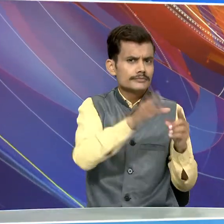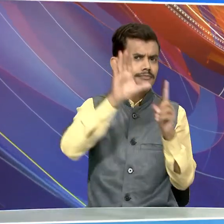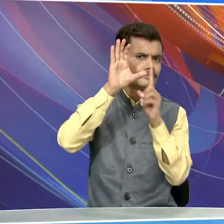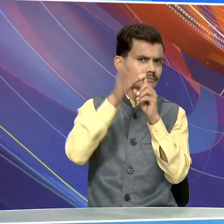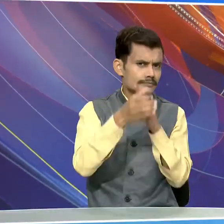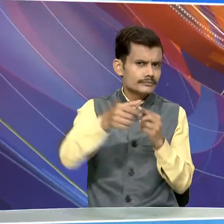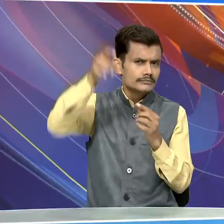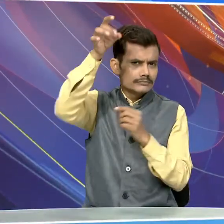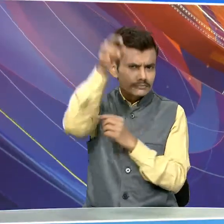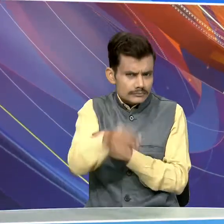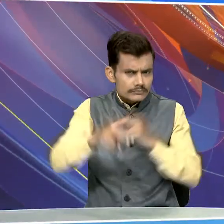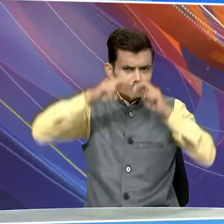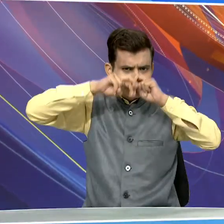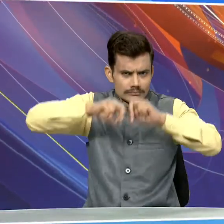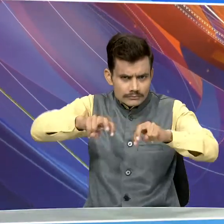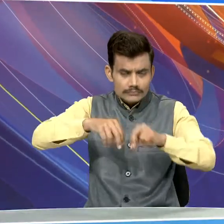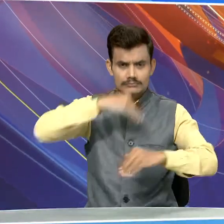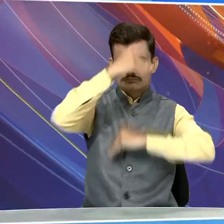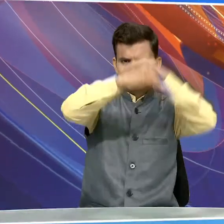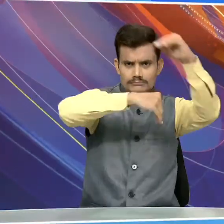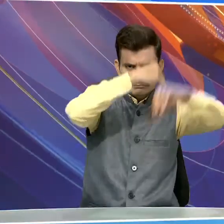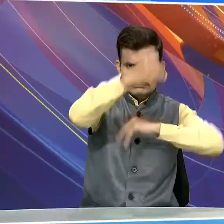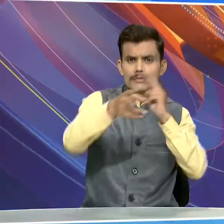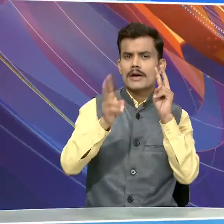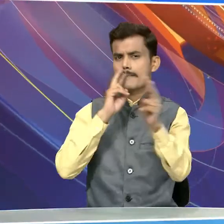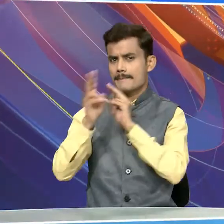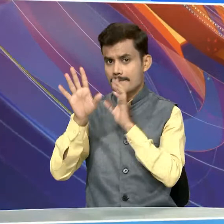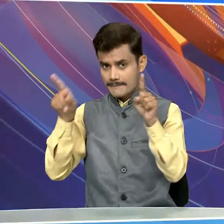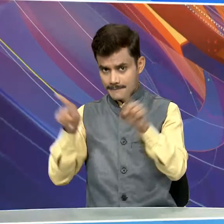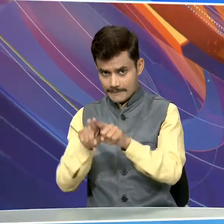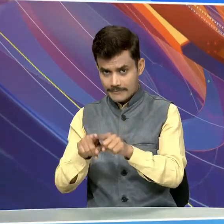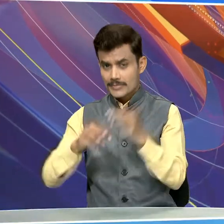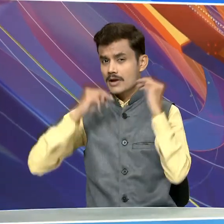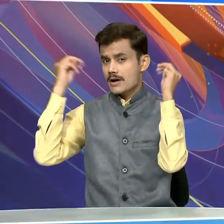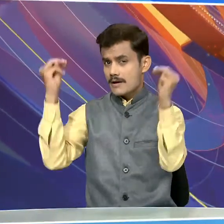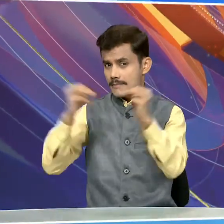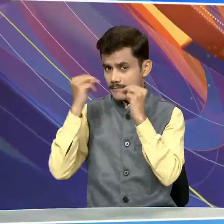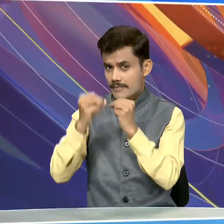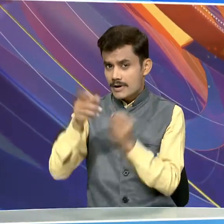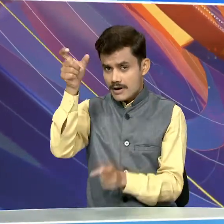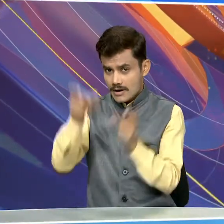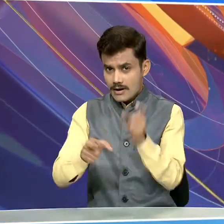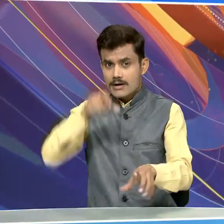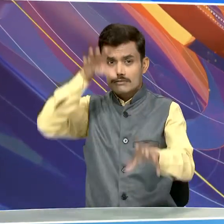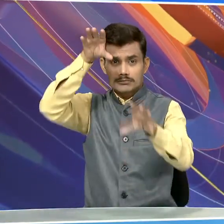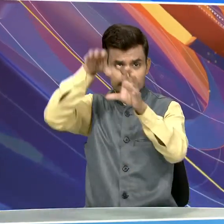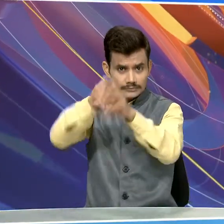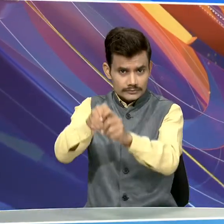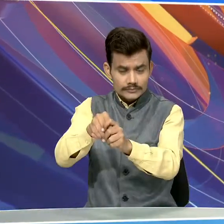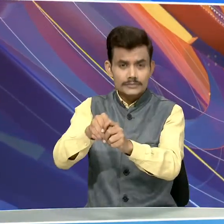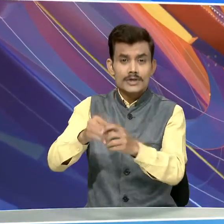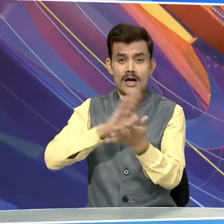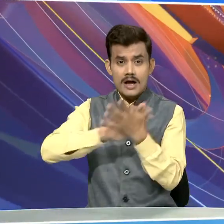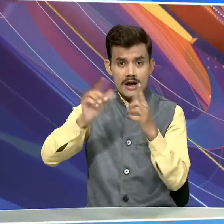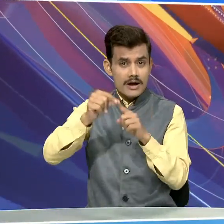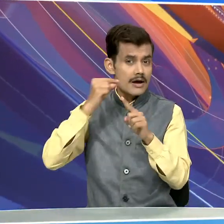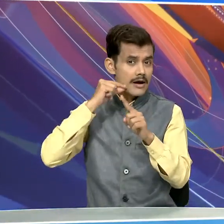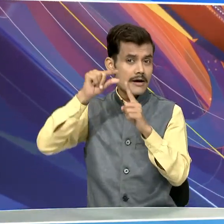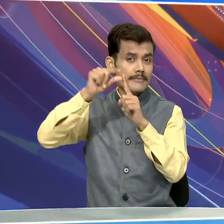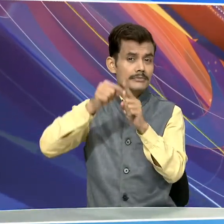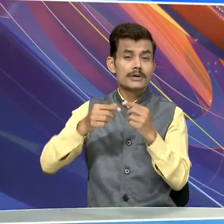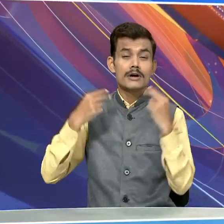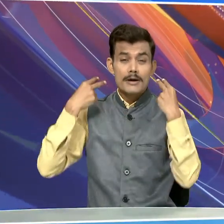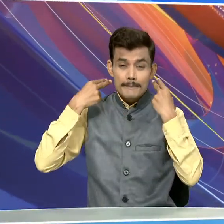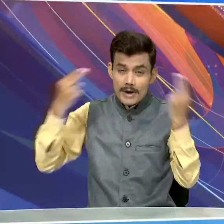हुई प्रगति की मौजूदा स्थिति पर चर्चा की जाएगी। बैठक में भाग लेने आए प्रतिनिधियों को हम्पी के ऐतिहासिक